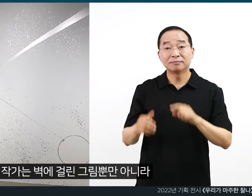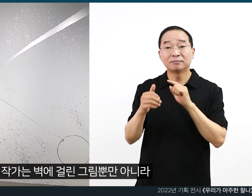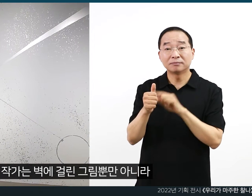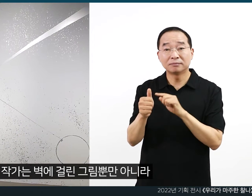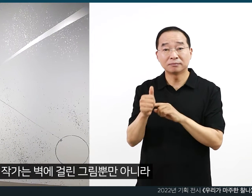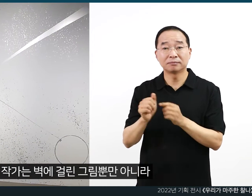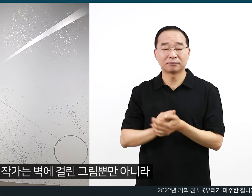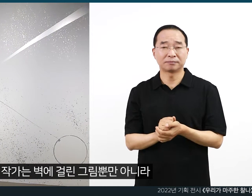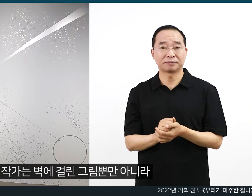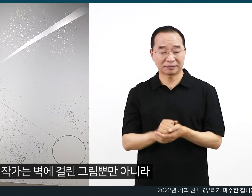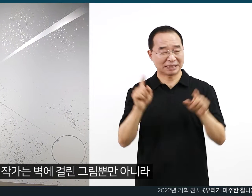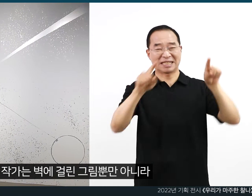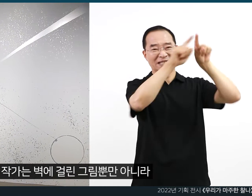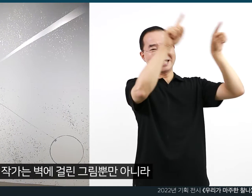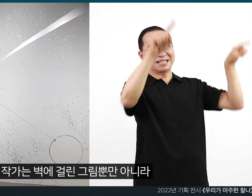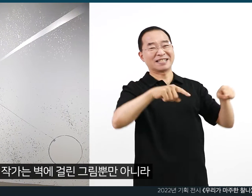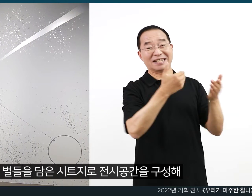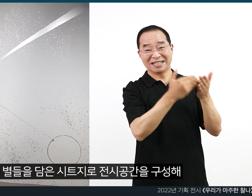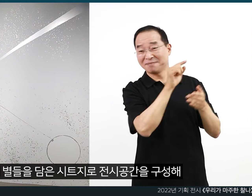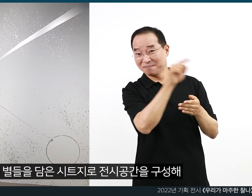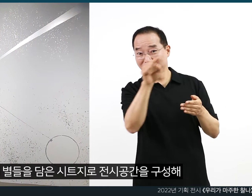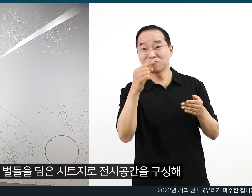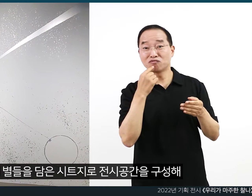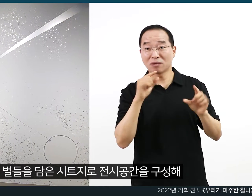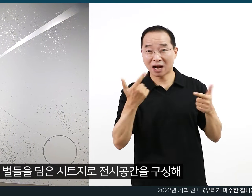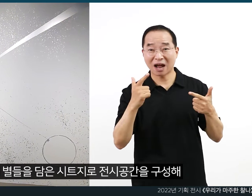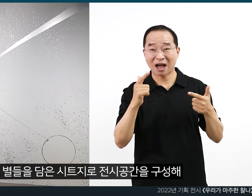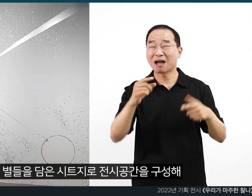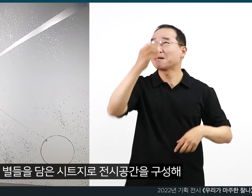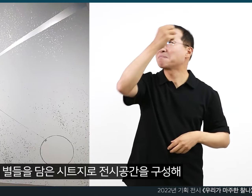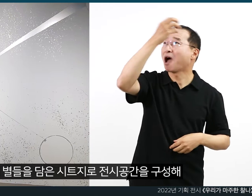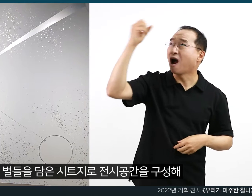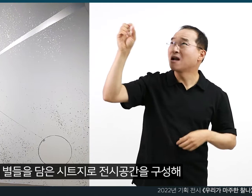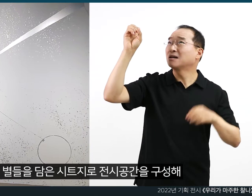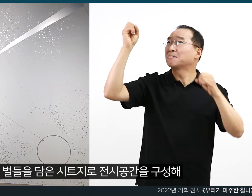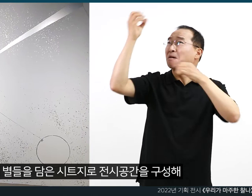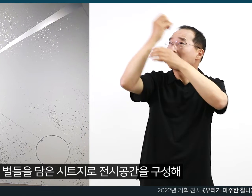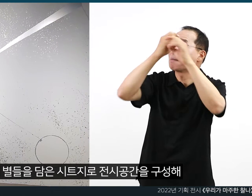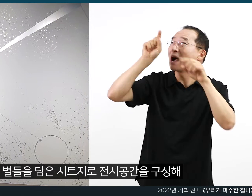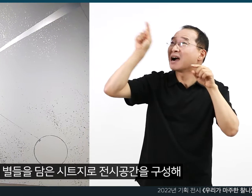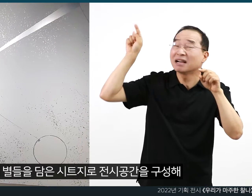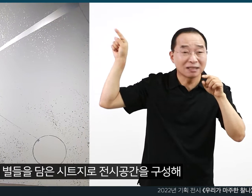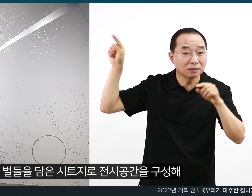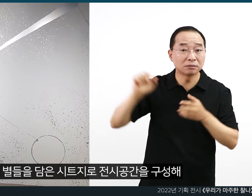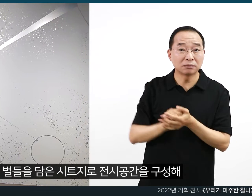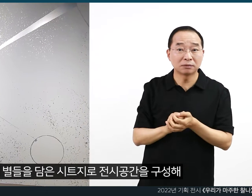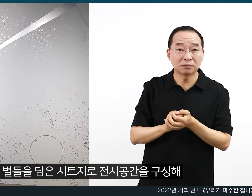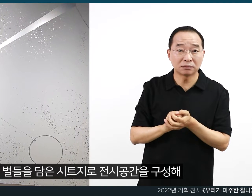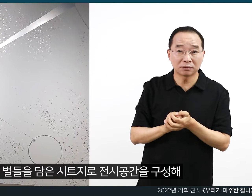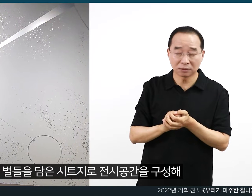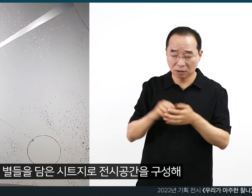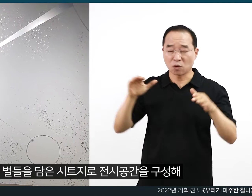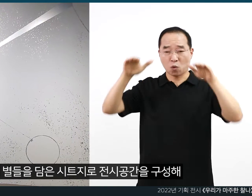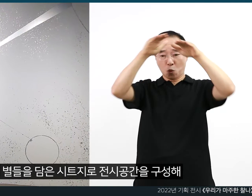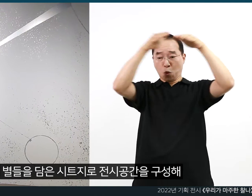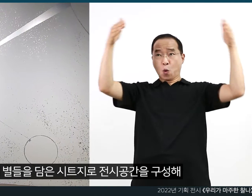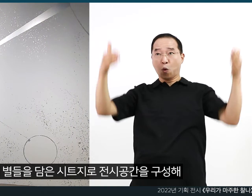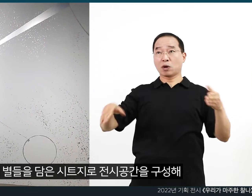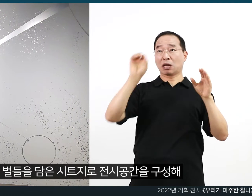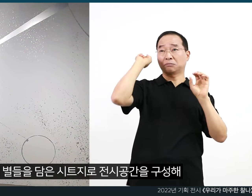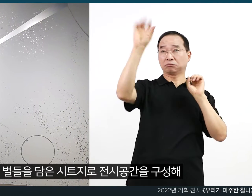작가는 벽에 걸린 그림뿐만 아니라 우주의 별들을 담은 시트지로 전시 공간을 구성해